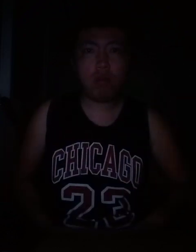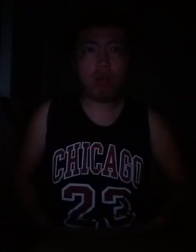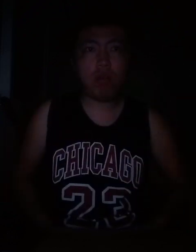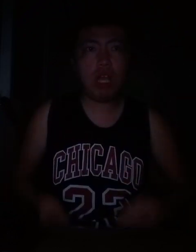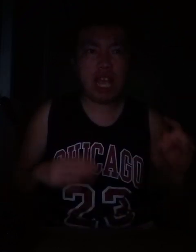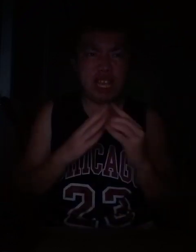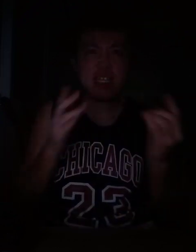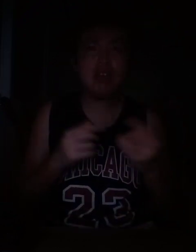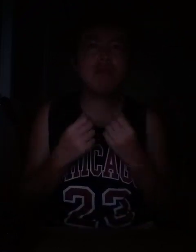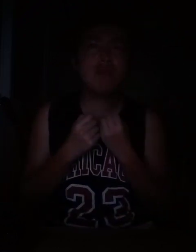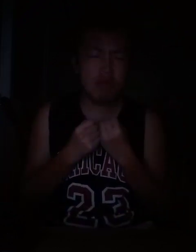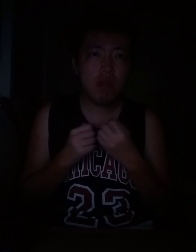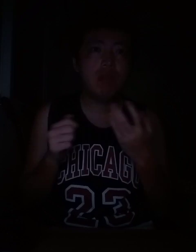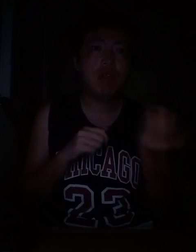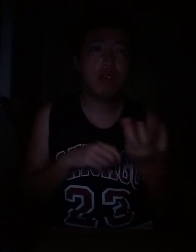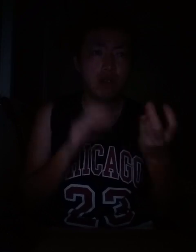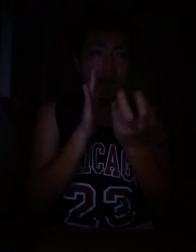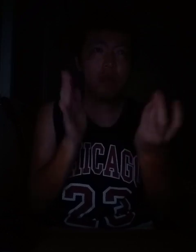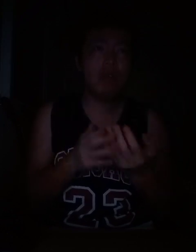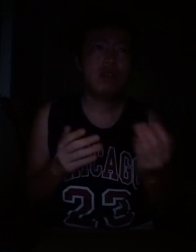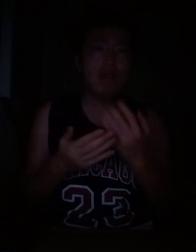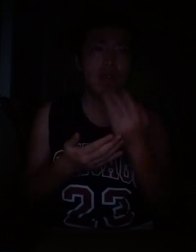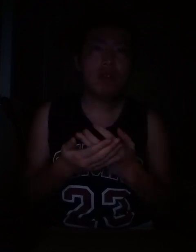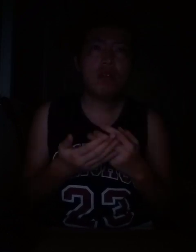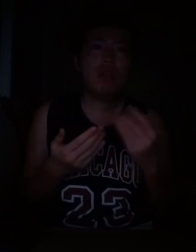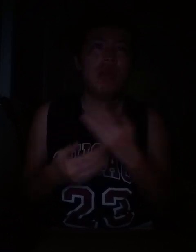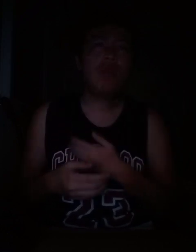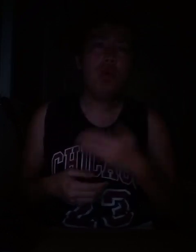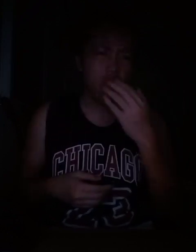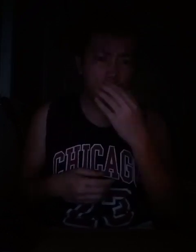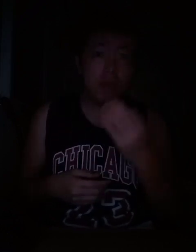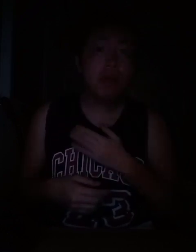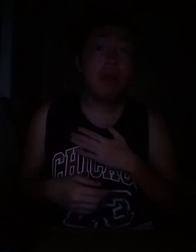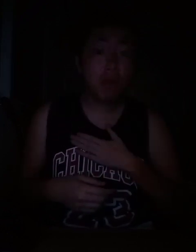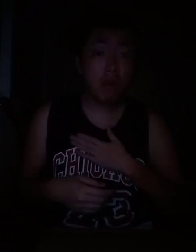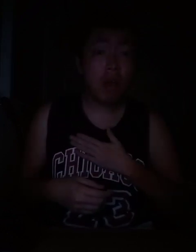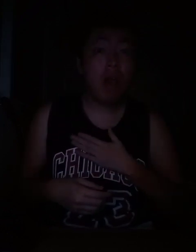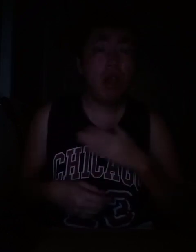A씨는 심정지 상태로 병원으로 옮겨졌고 다행히 호흡과 맥박을 회복해 치료를 받고 있습니다.